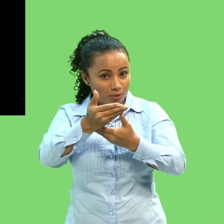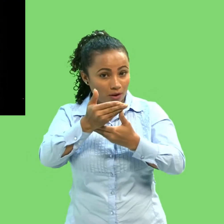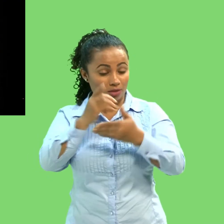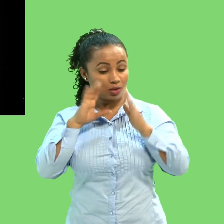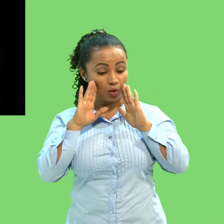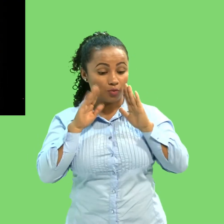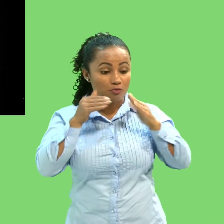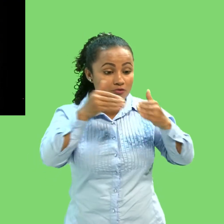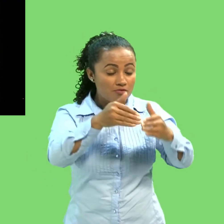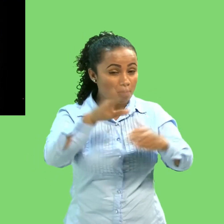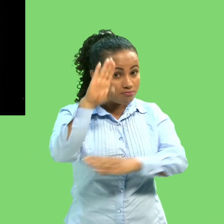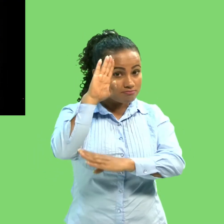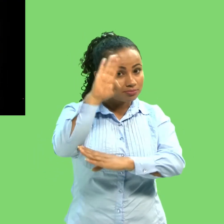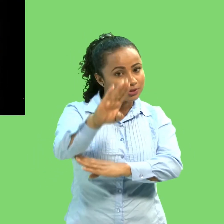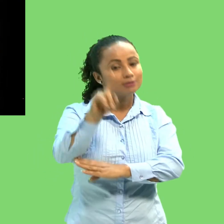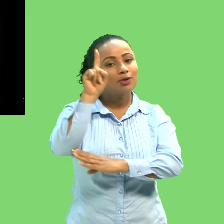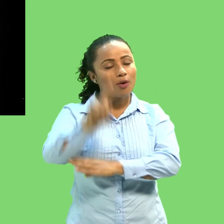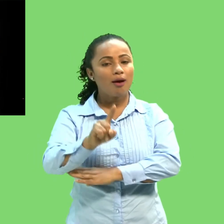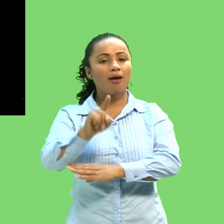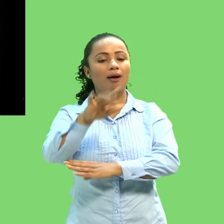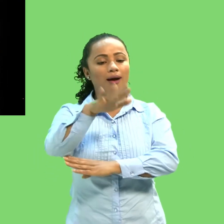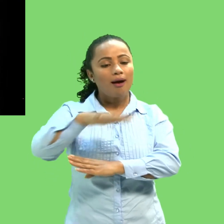ciências sociais.